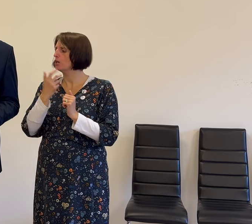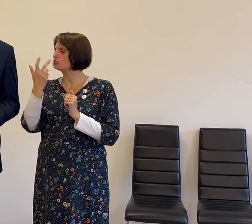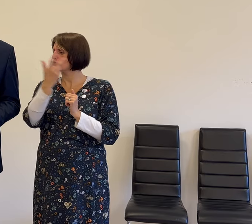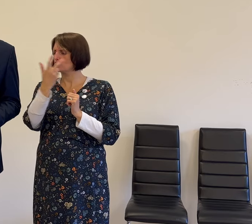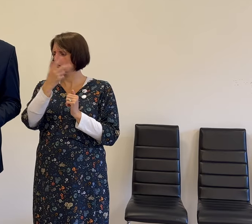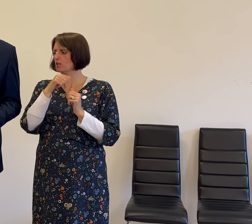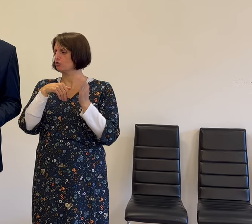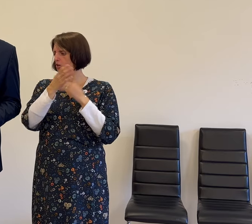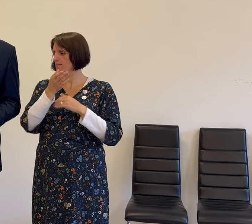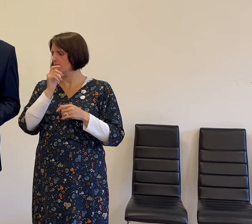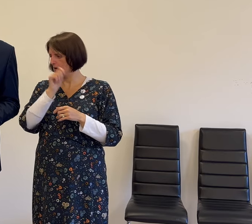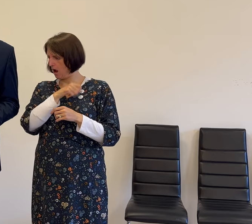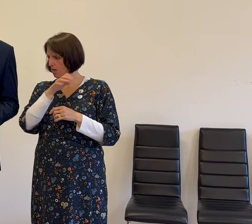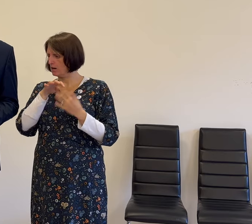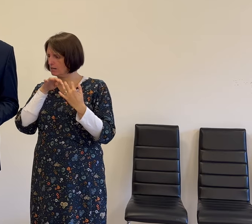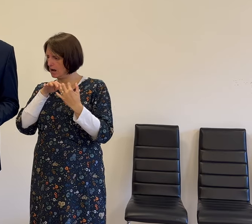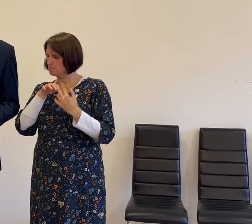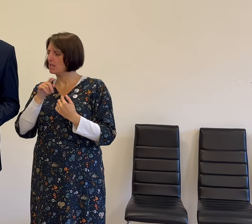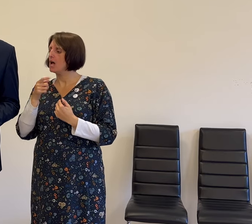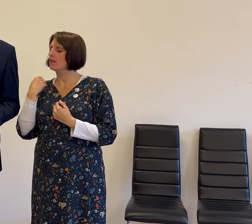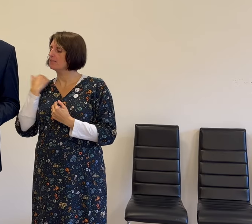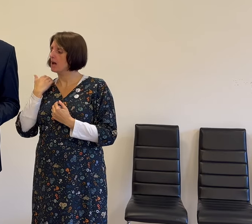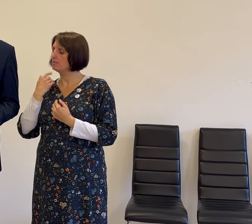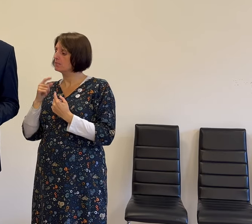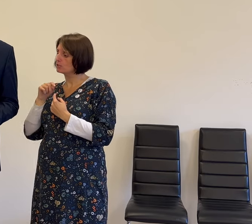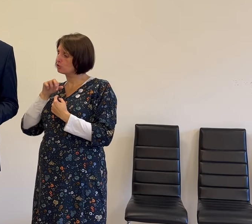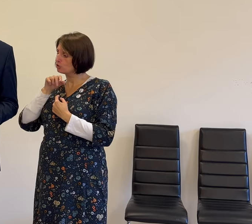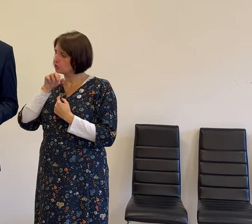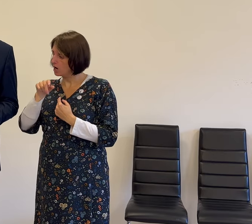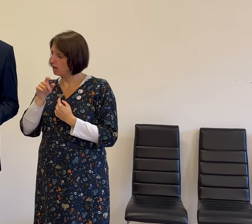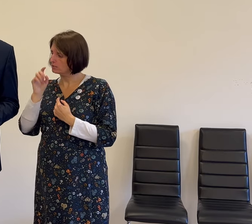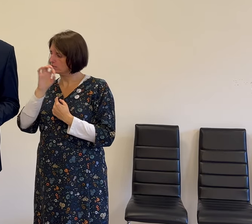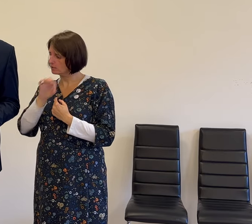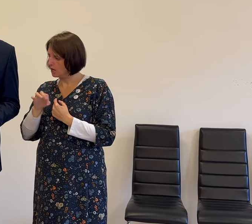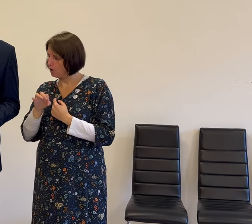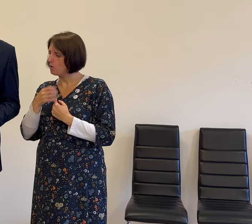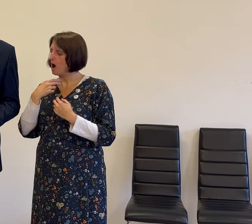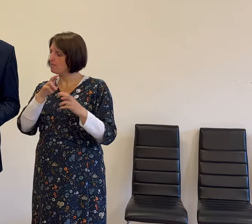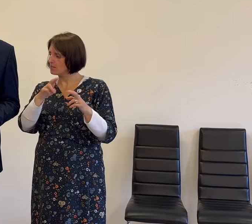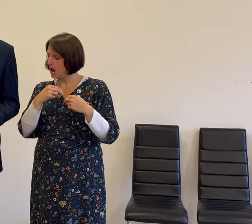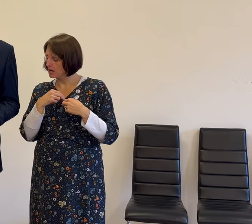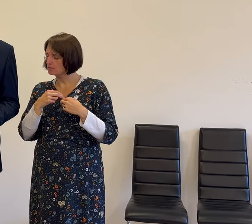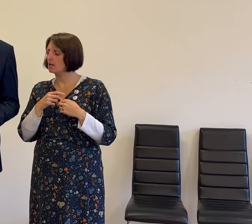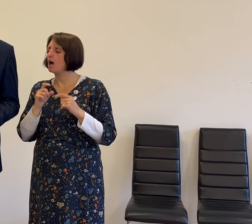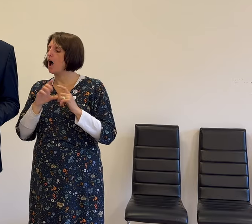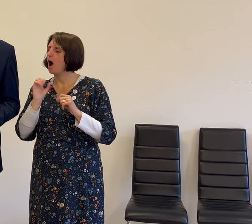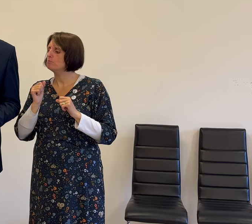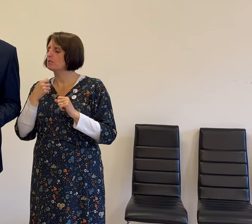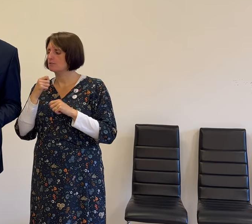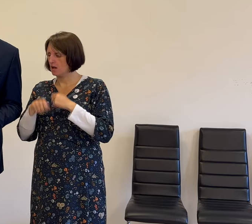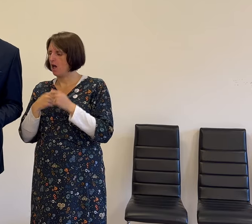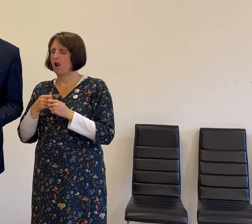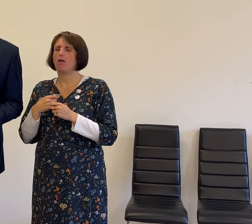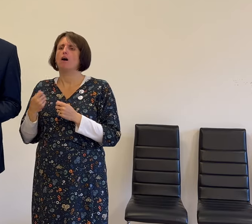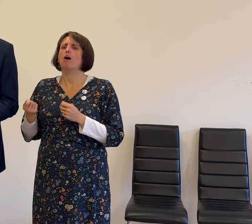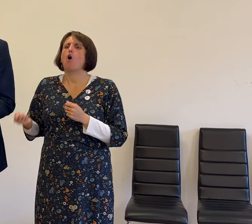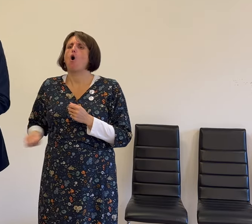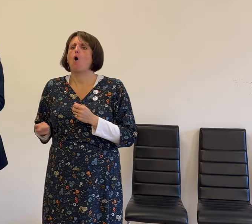nejstarší. David odešel od Saula a vrátil se, aby pásl stádo svého otce v Betlému.